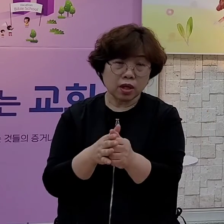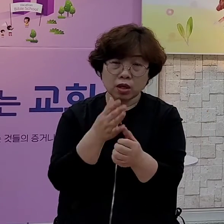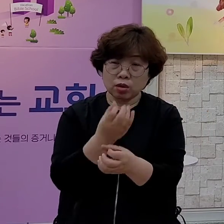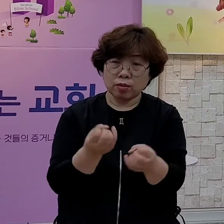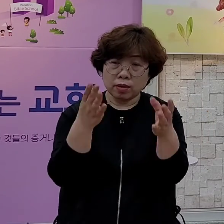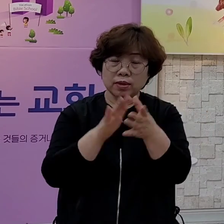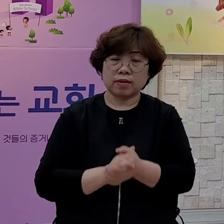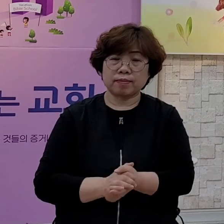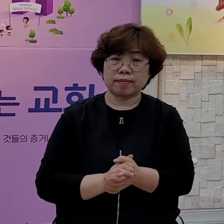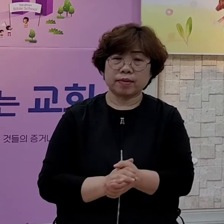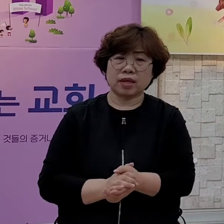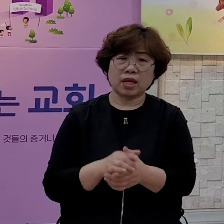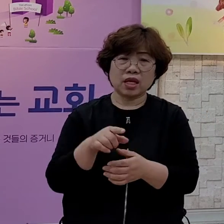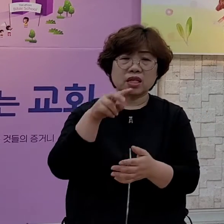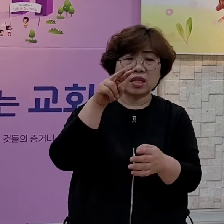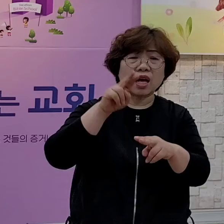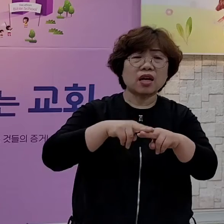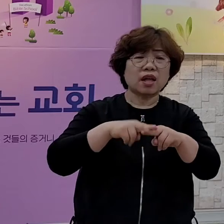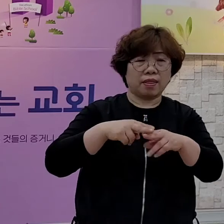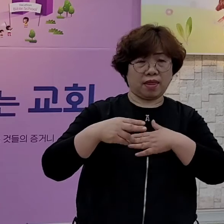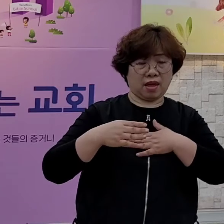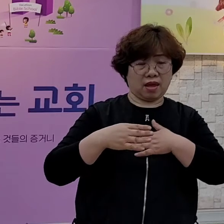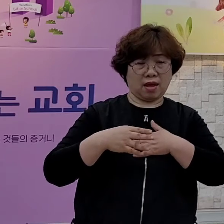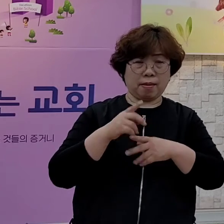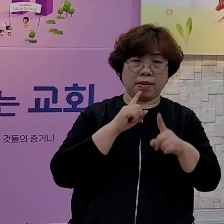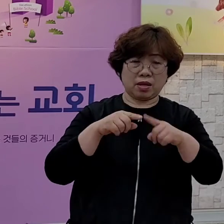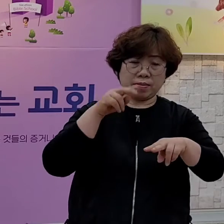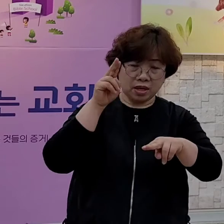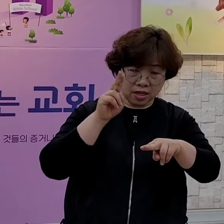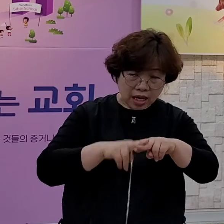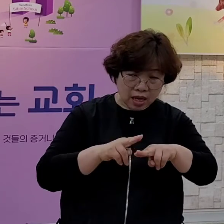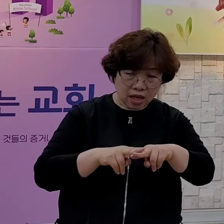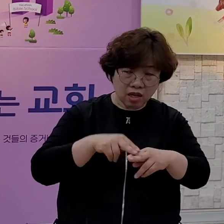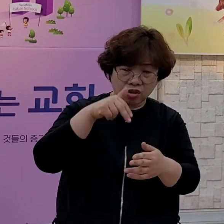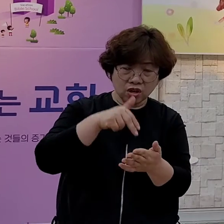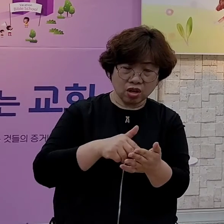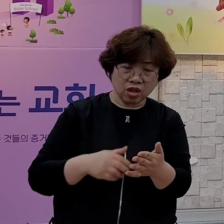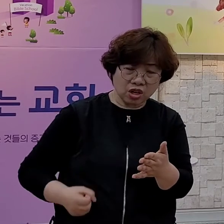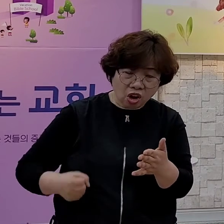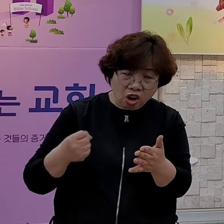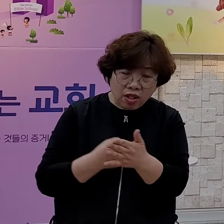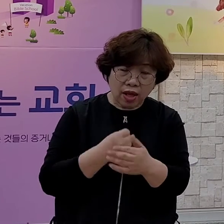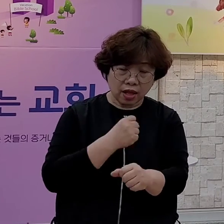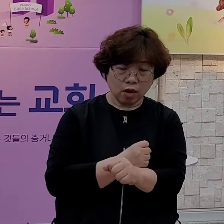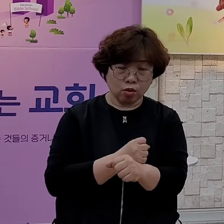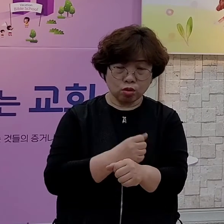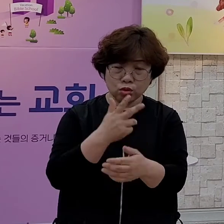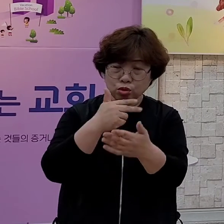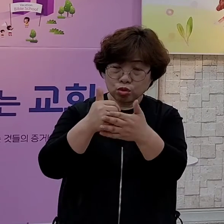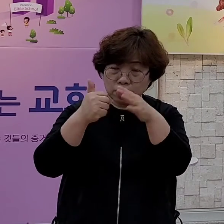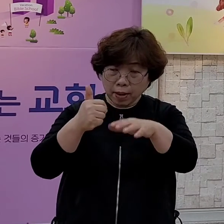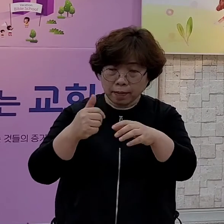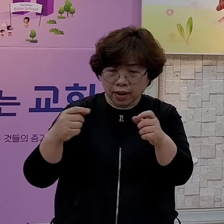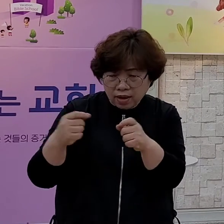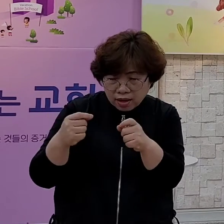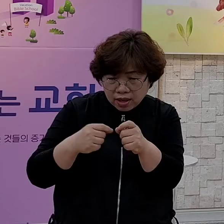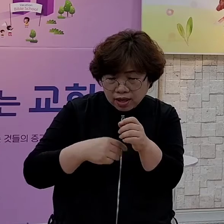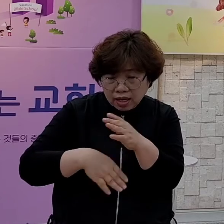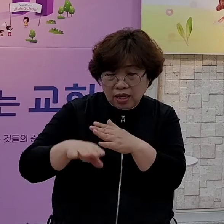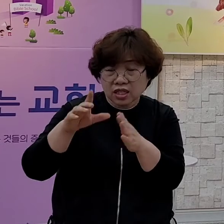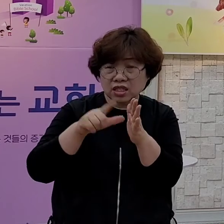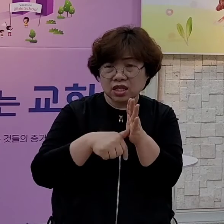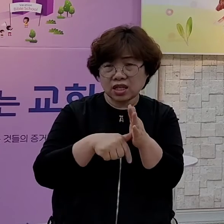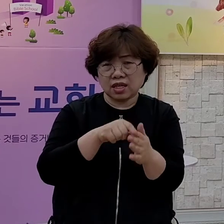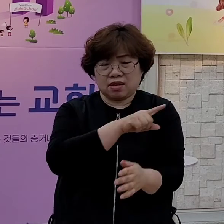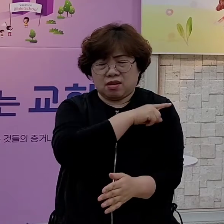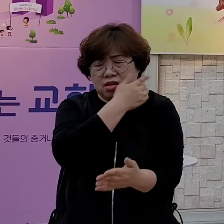자리에 서기를 여러분 결단하셔야 돼요. 말씀의 자리, 주님 앞에 가까이 가는 그 시간이 가장 귀한 시간이다.